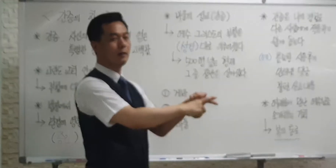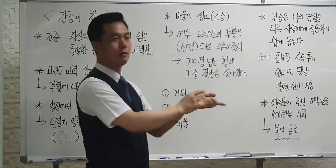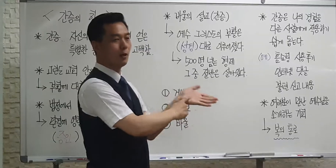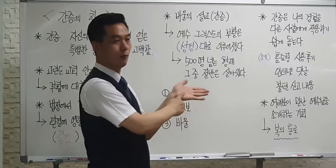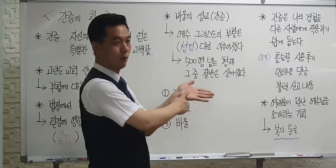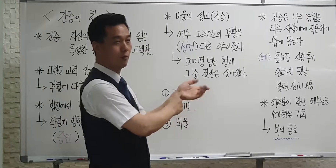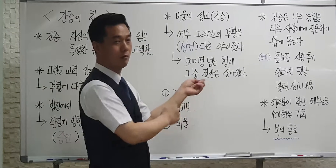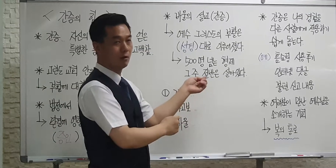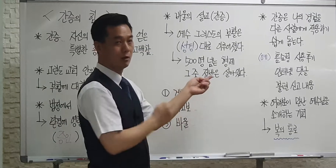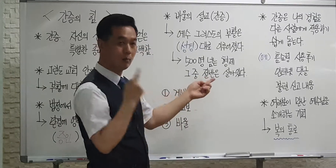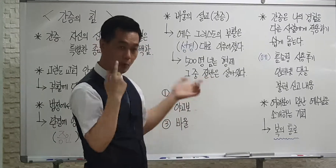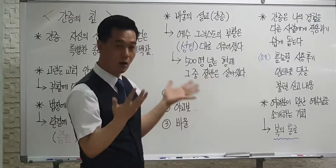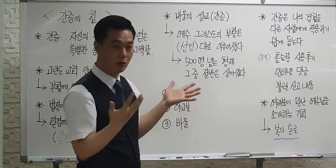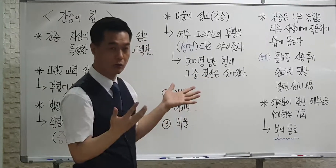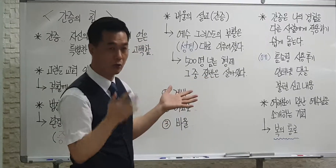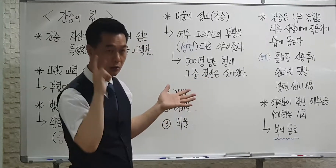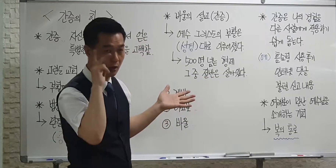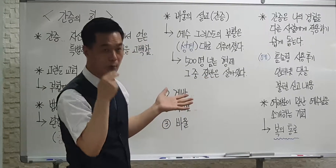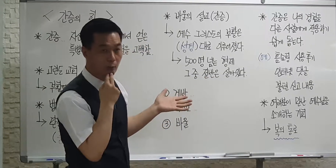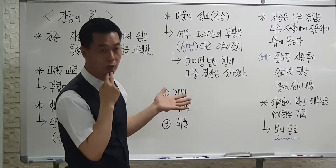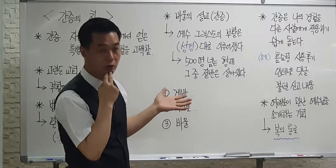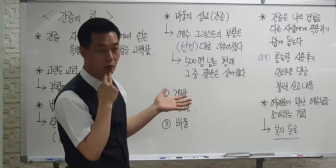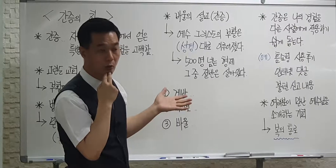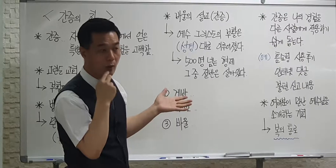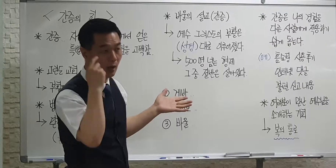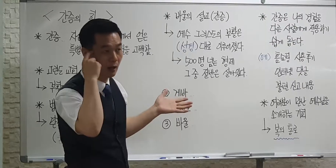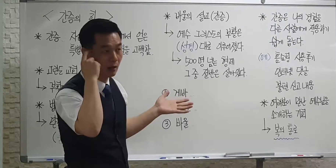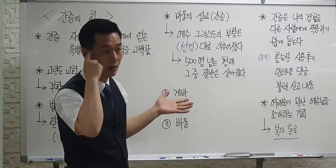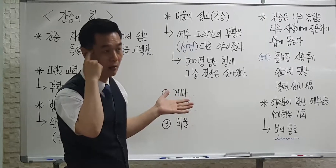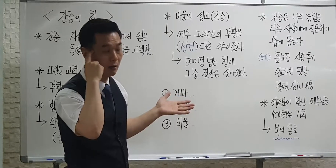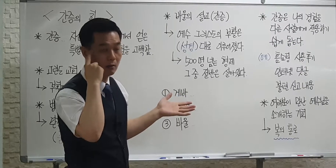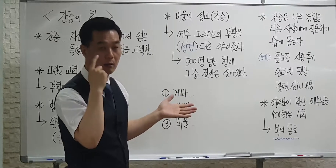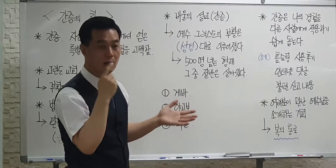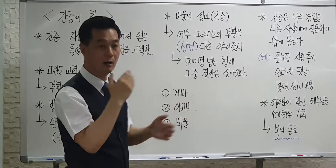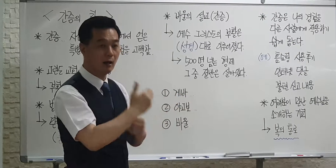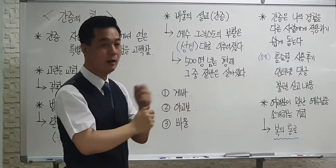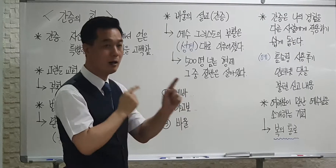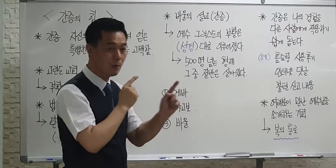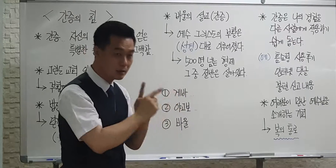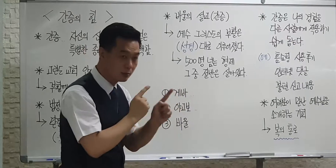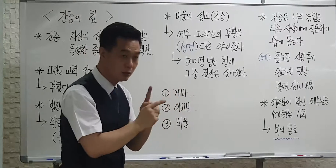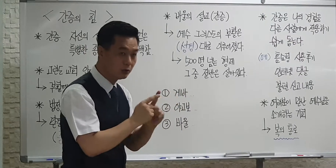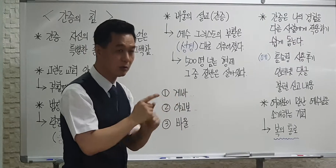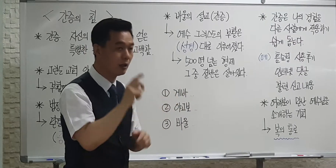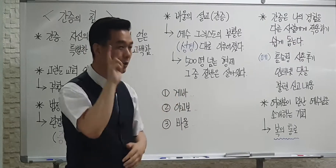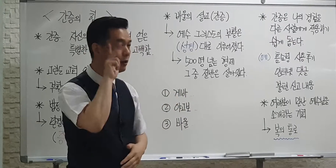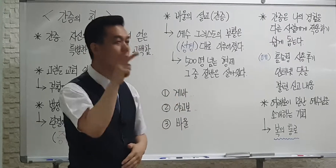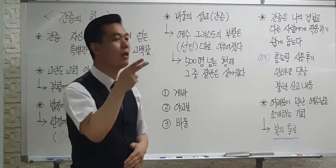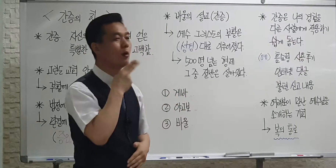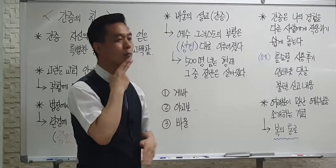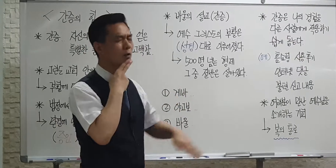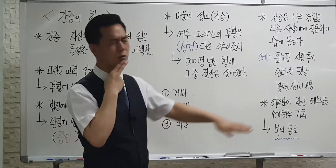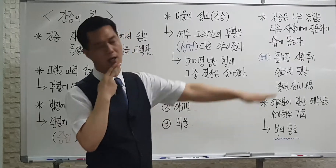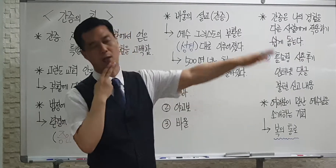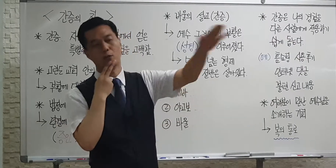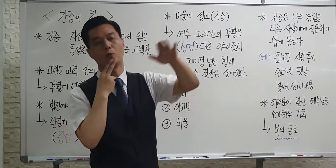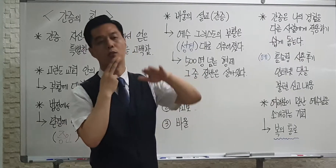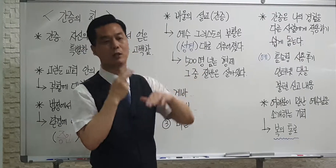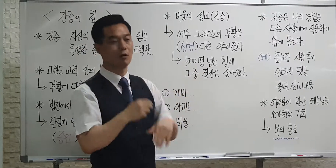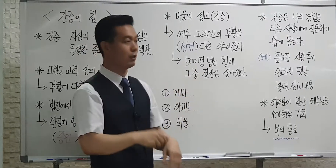대로 명확하거든요. 틀림없거든요. 왜? 하나님 말씀은 틀림없다고 다 믿고 있는